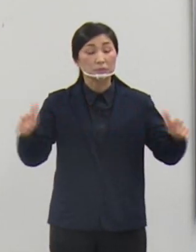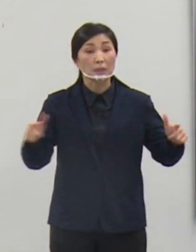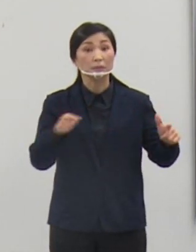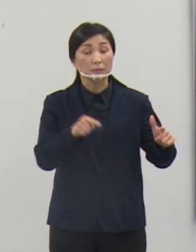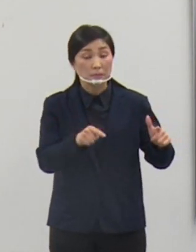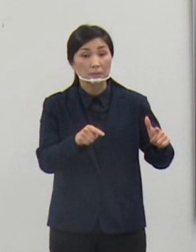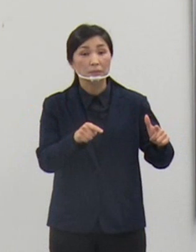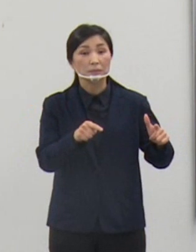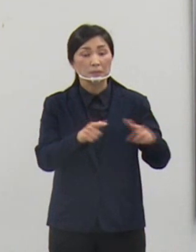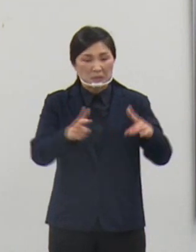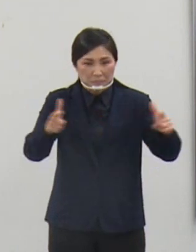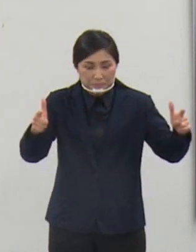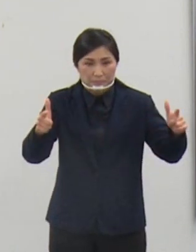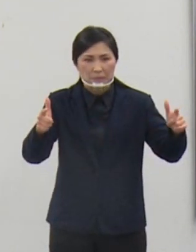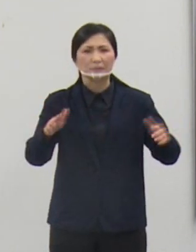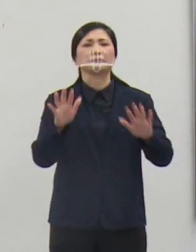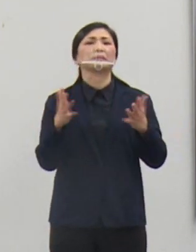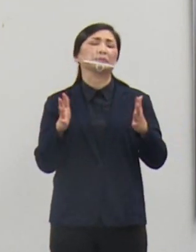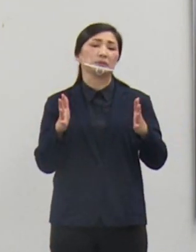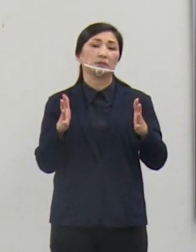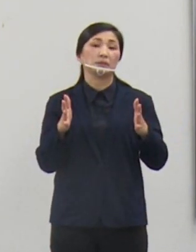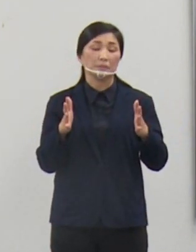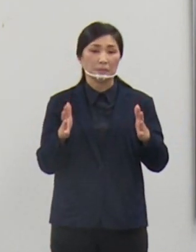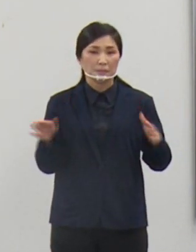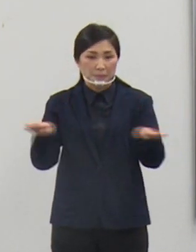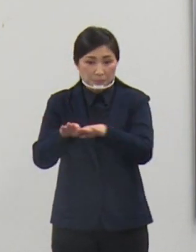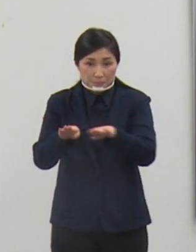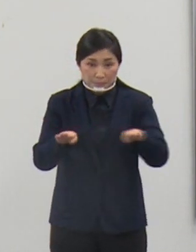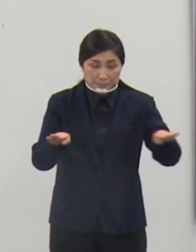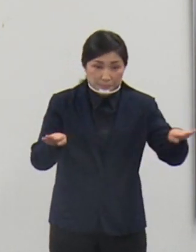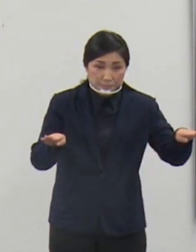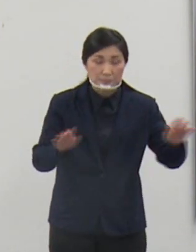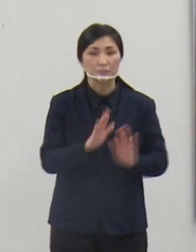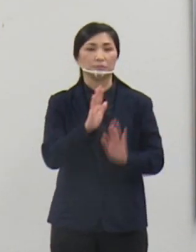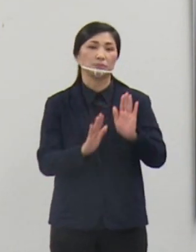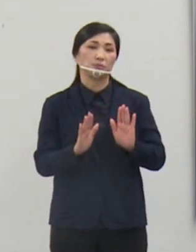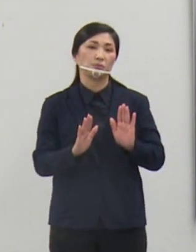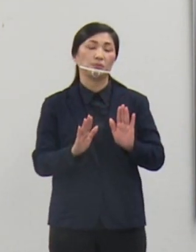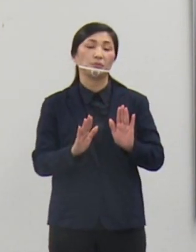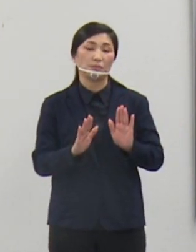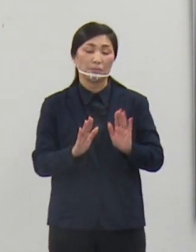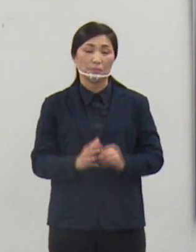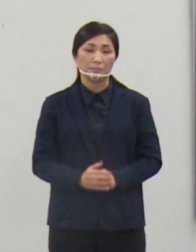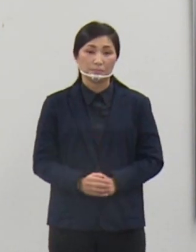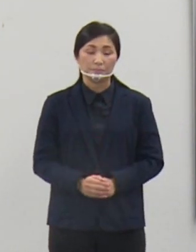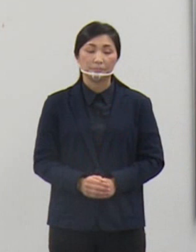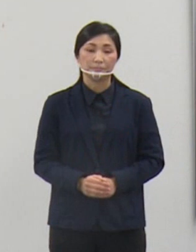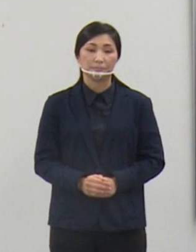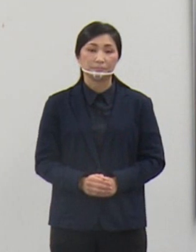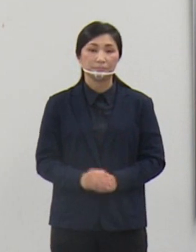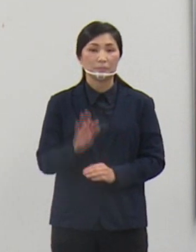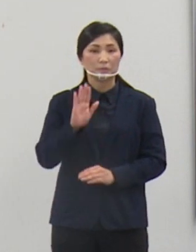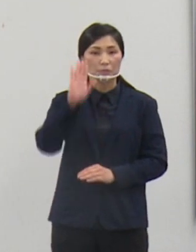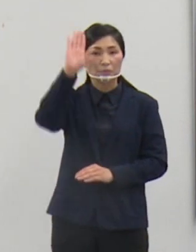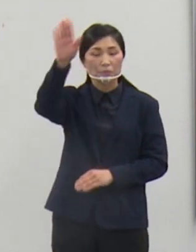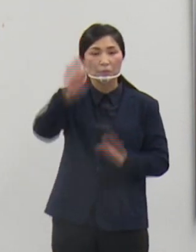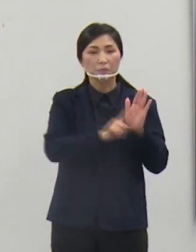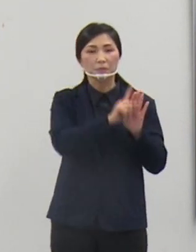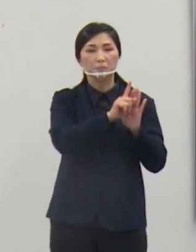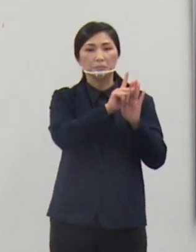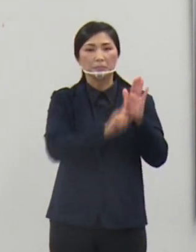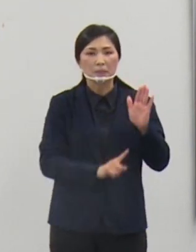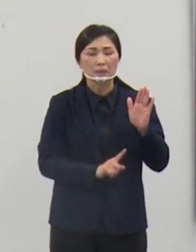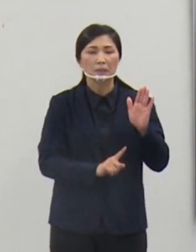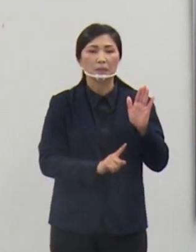向にはなく感染は落ち着いている状況になっております。 一方、今後気温の低下により屋内での